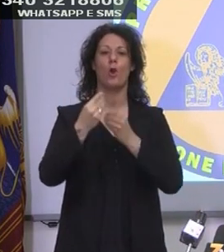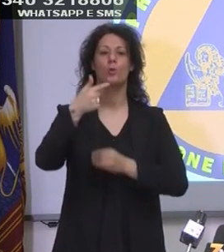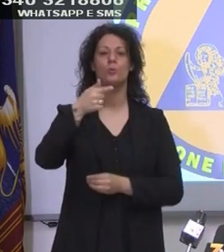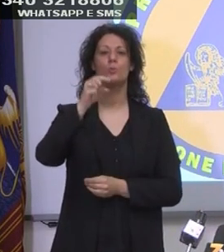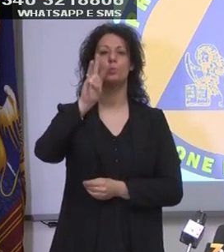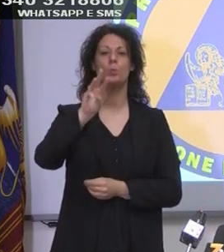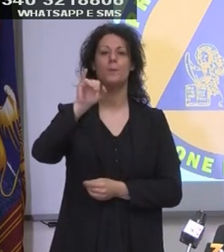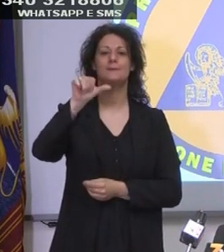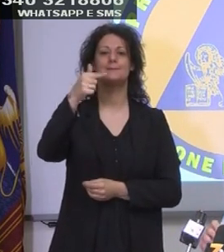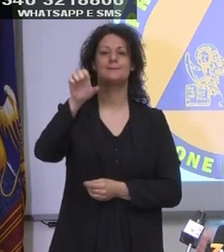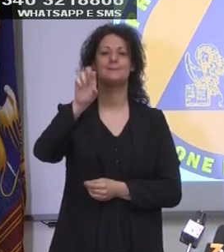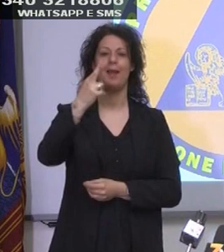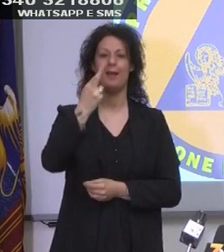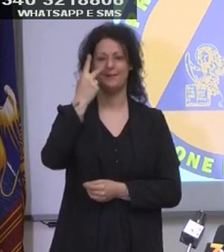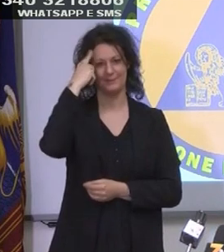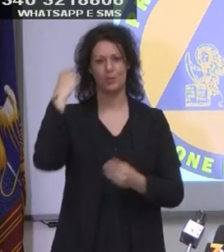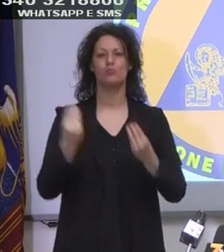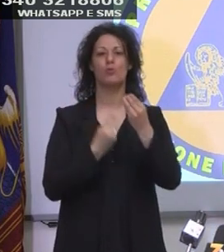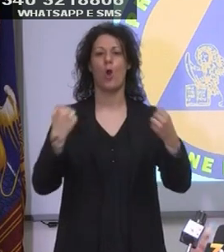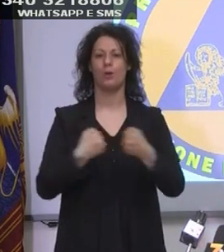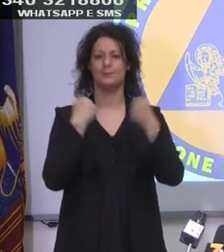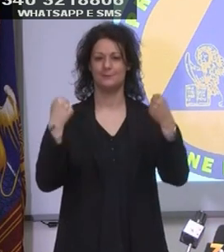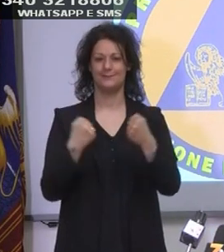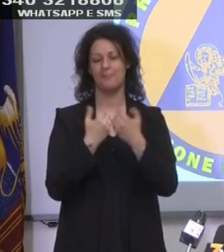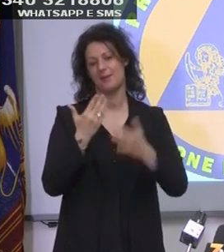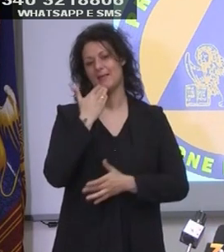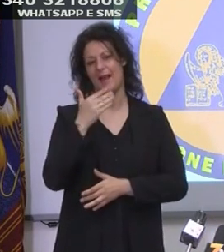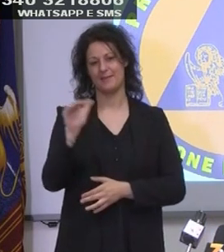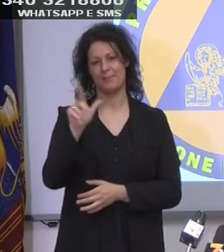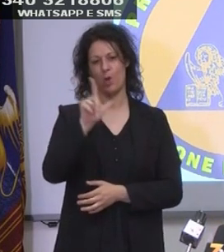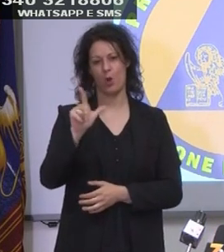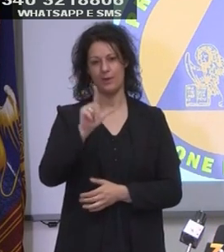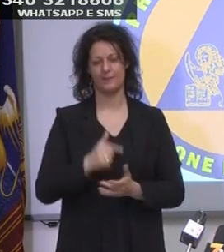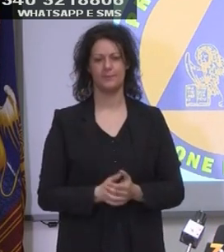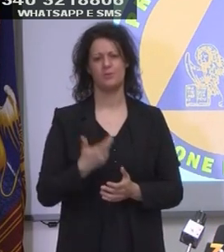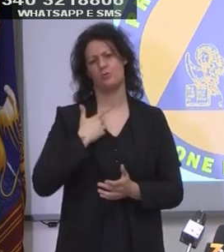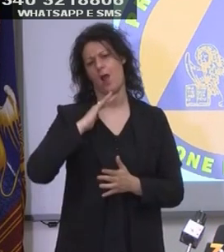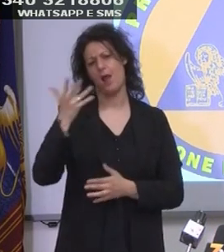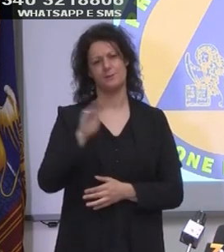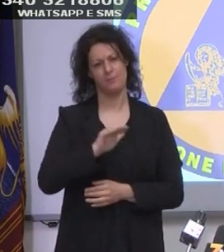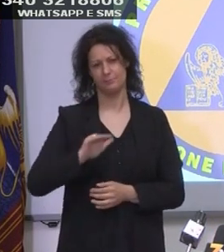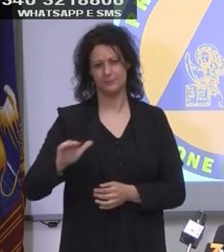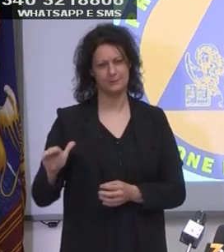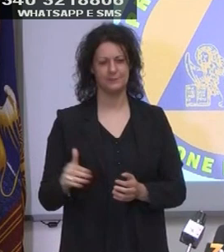giostra, quindi grazie anche a Lorenzo. E poi altri bimbi, guardate,